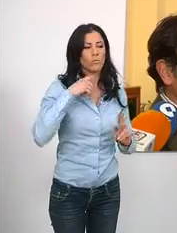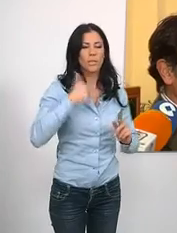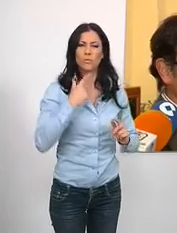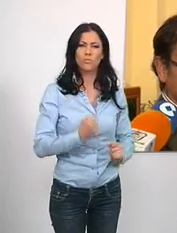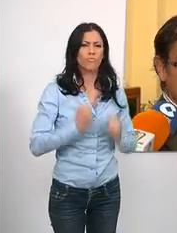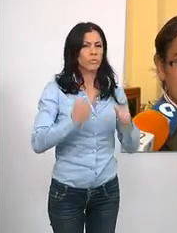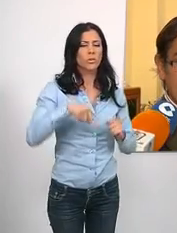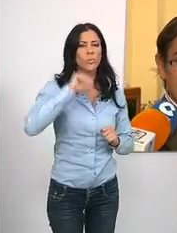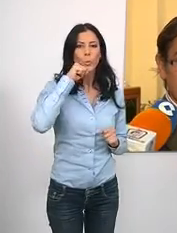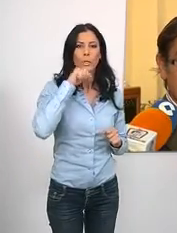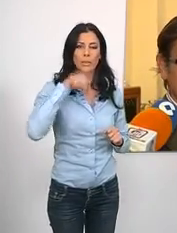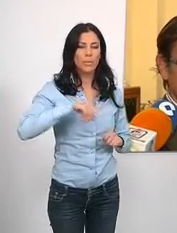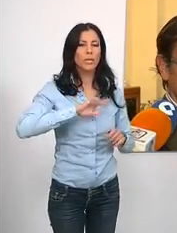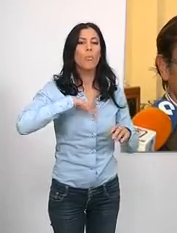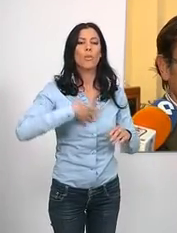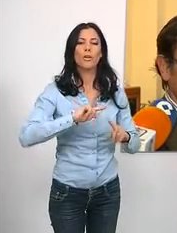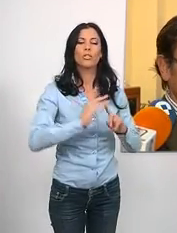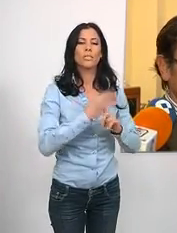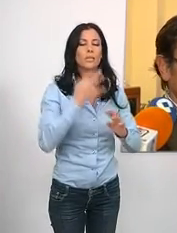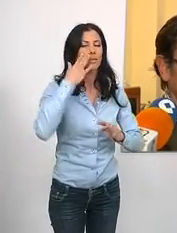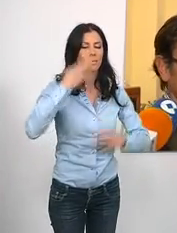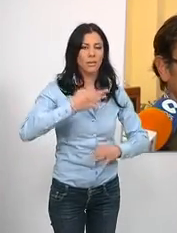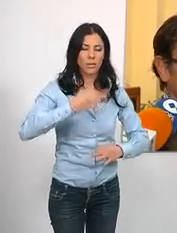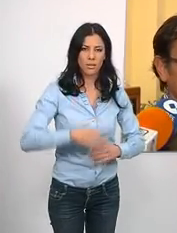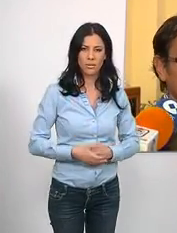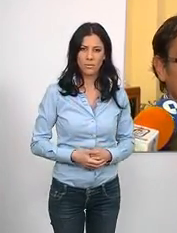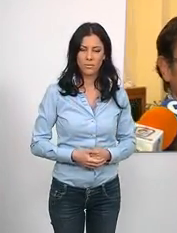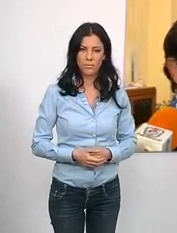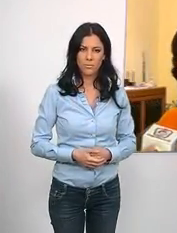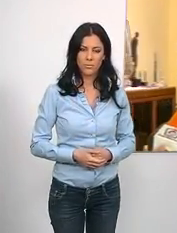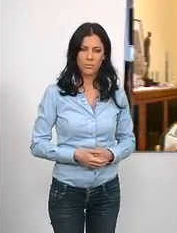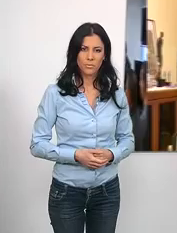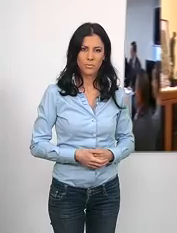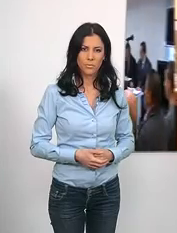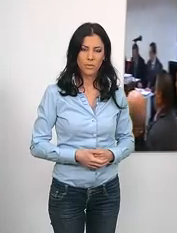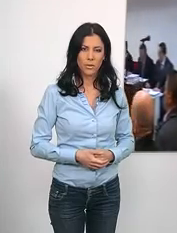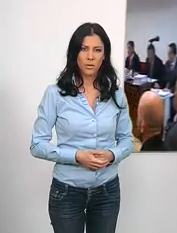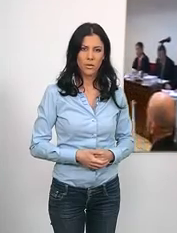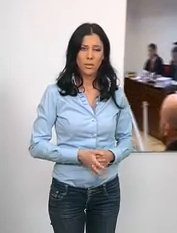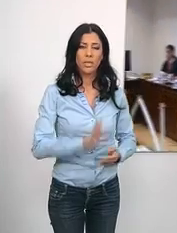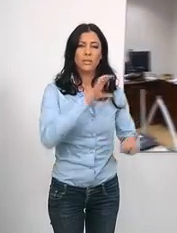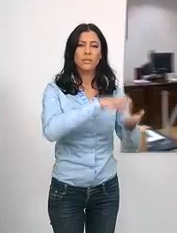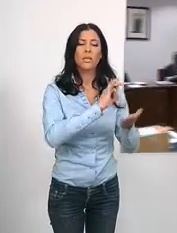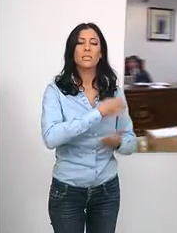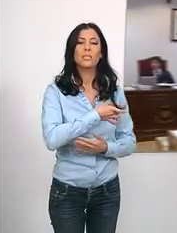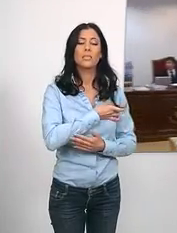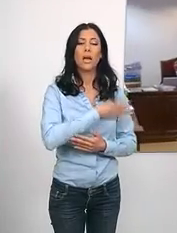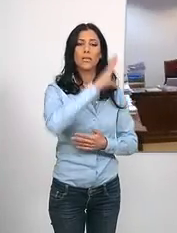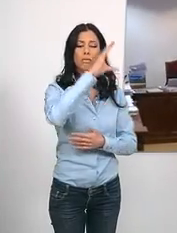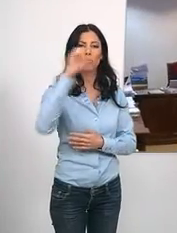potencialidades de motril se conviertan en realidades la central sindical de comisiones